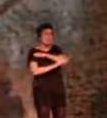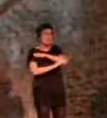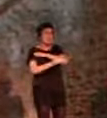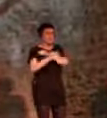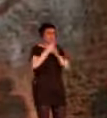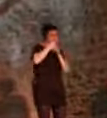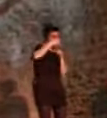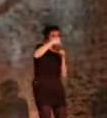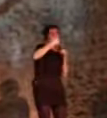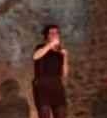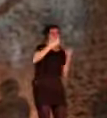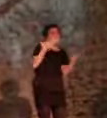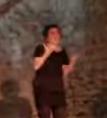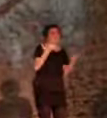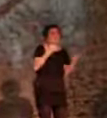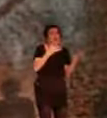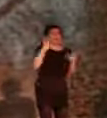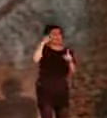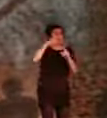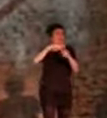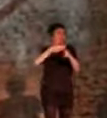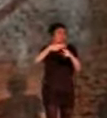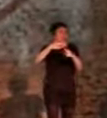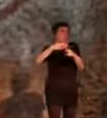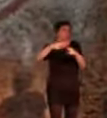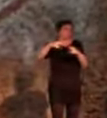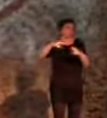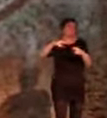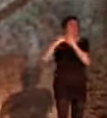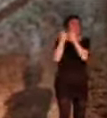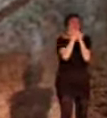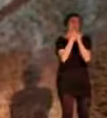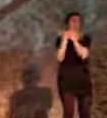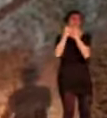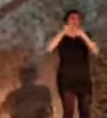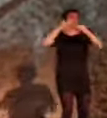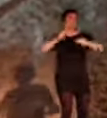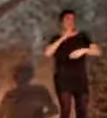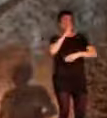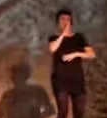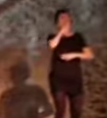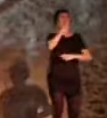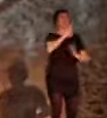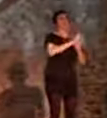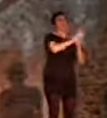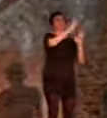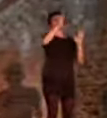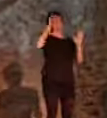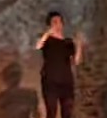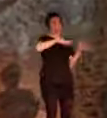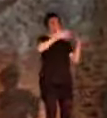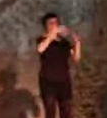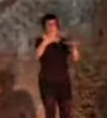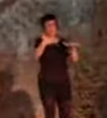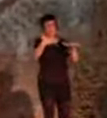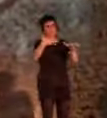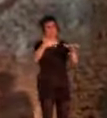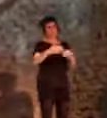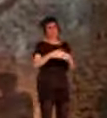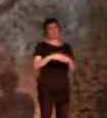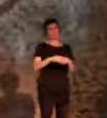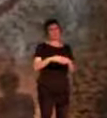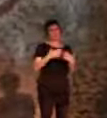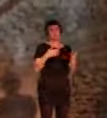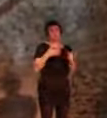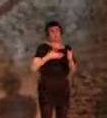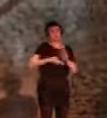marcar la política de igualdad del Ayuntamiento en los próximos 4 años. La idea un poco es que la duración del próximo plan, que esperemos